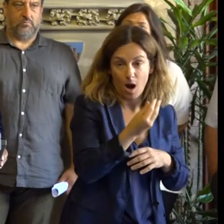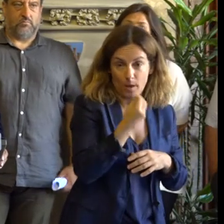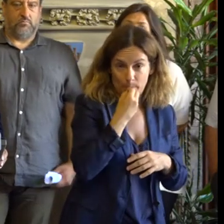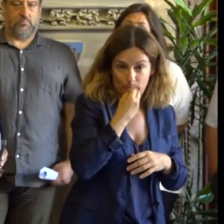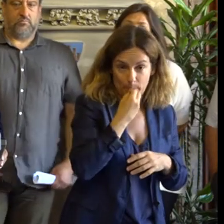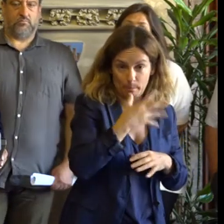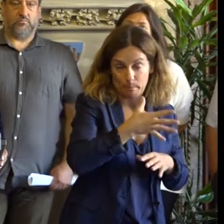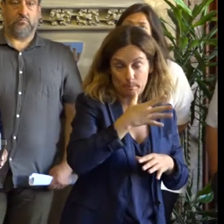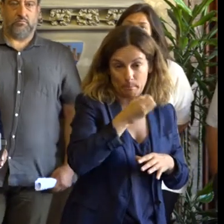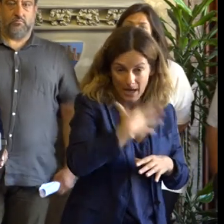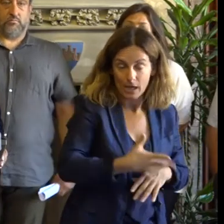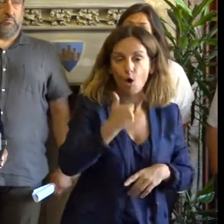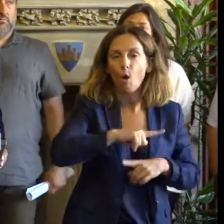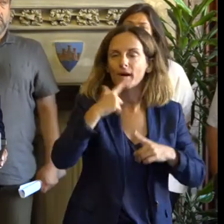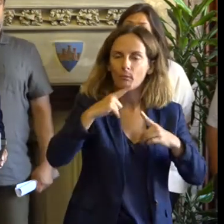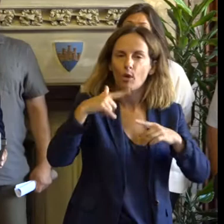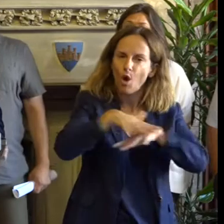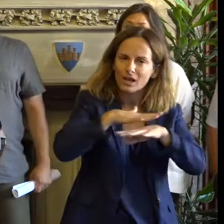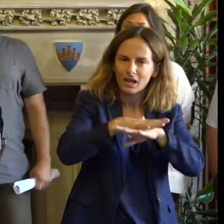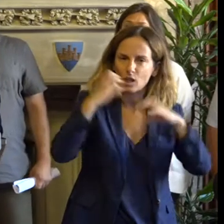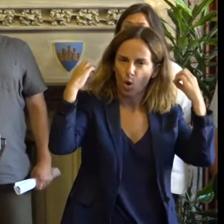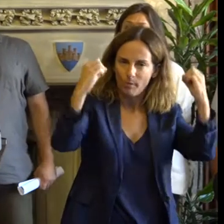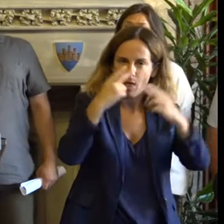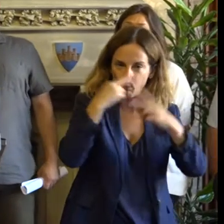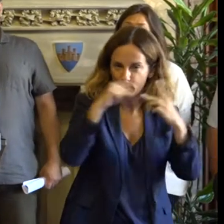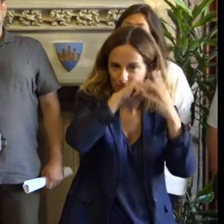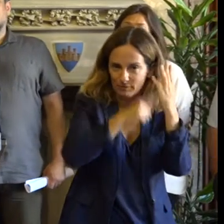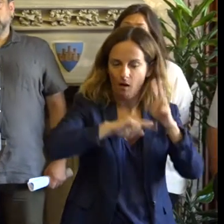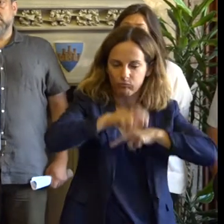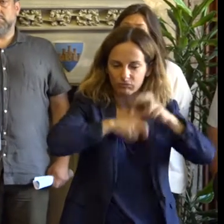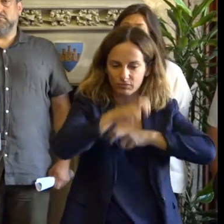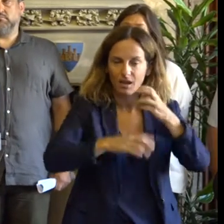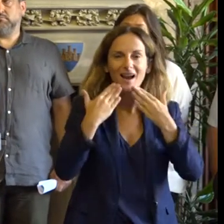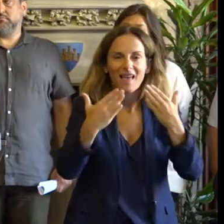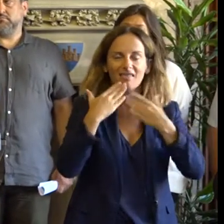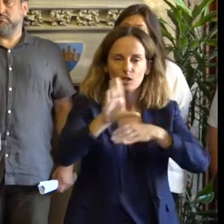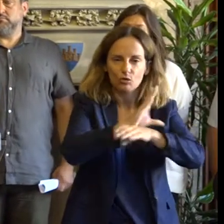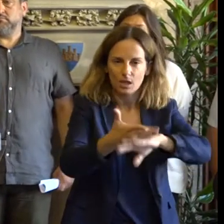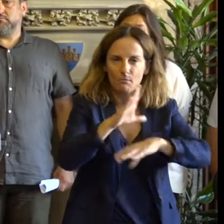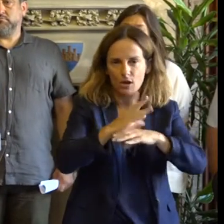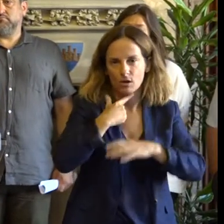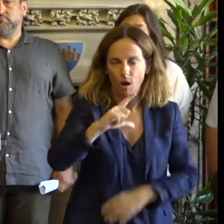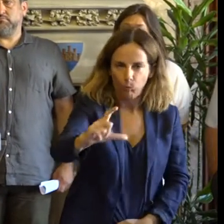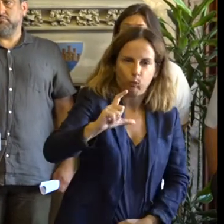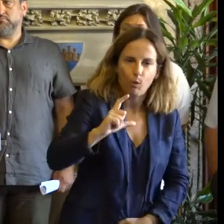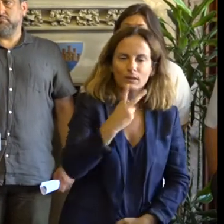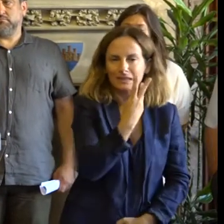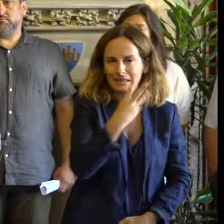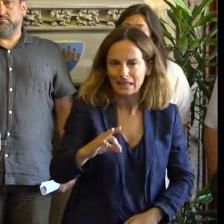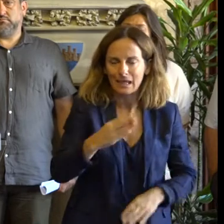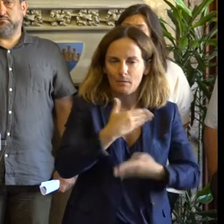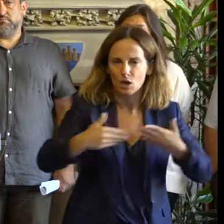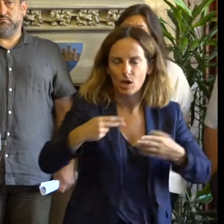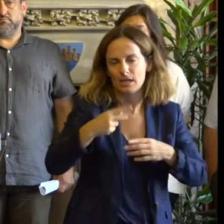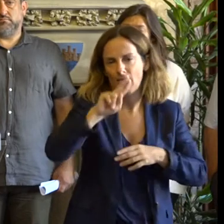les xarxes d'enllumenat públic, etc. etc. No? Però sobretot també volem que aquests 30 milions d'euros servisquin